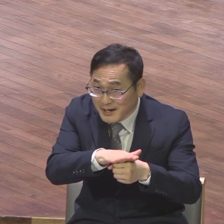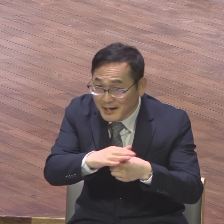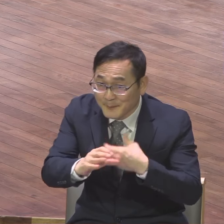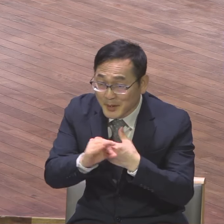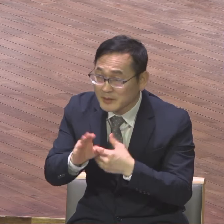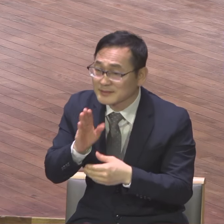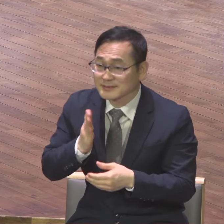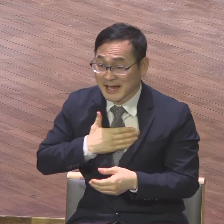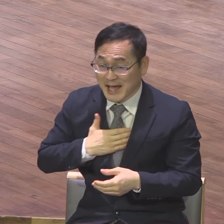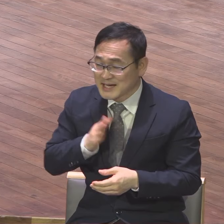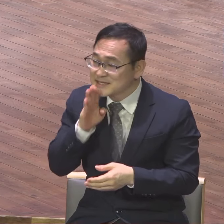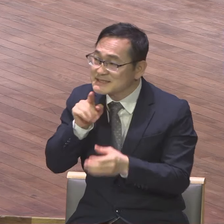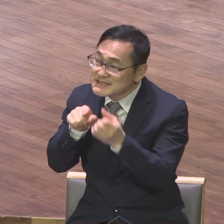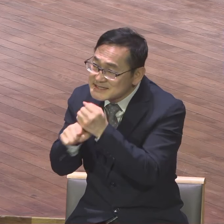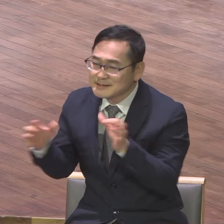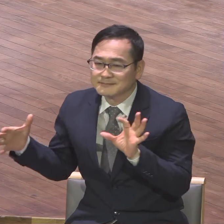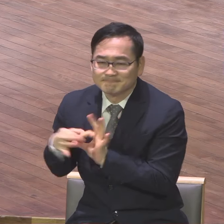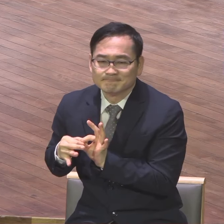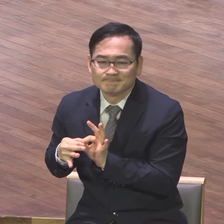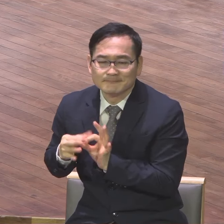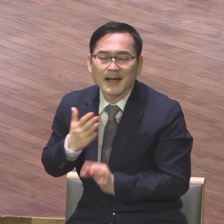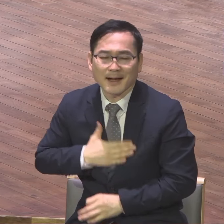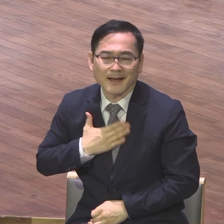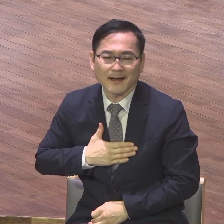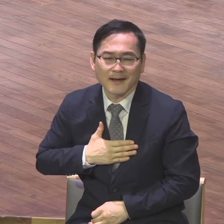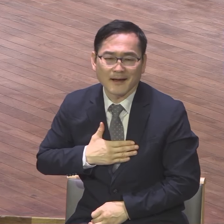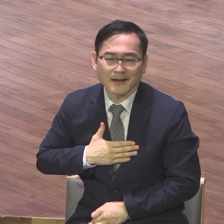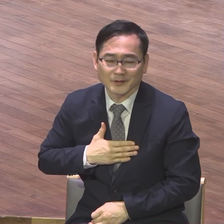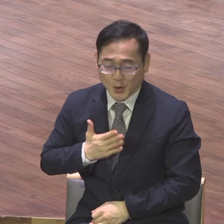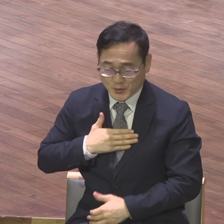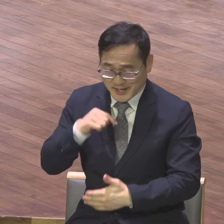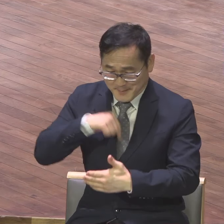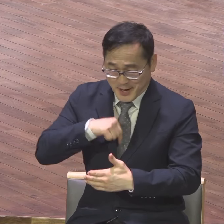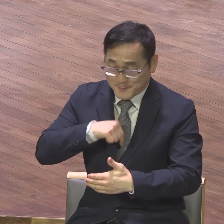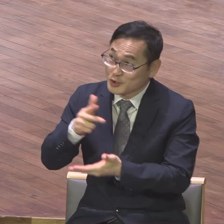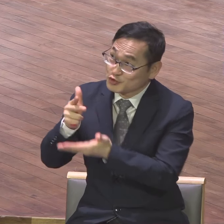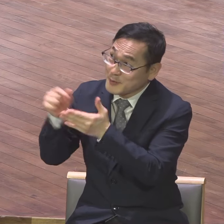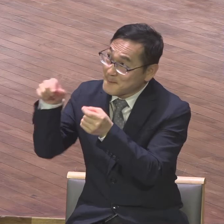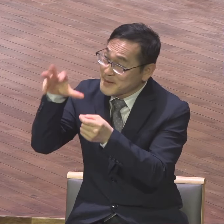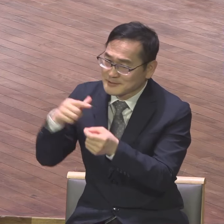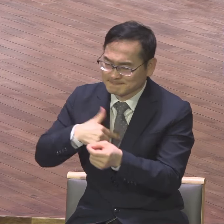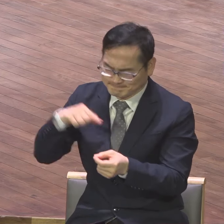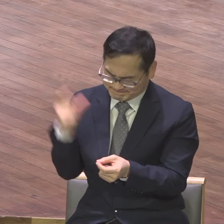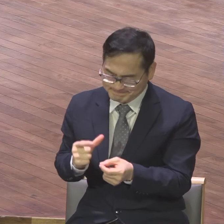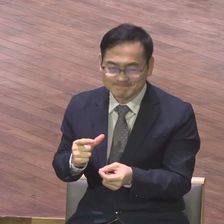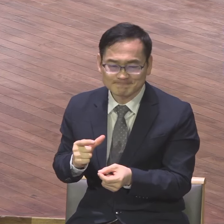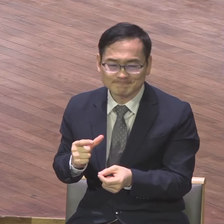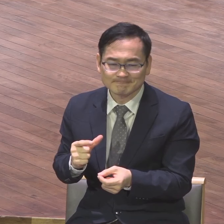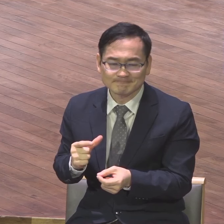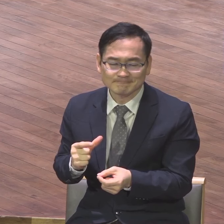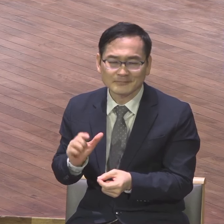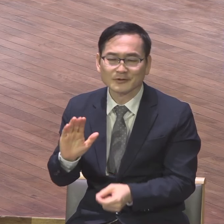진리에 속한 줄을 알게 되고 우리 마음이 주 앞에서 굳세게 된다.